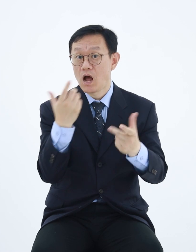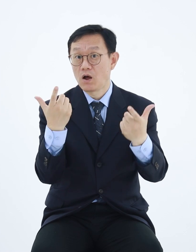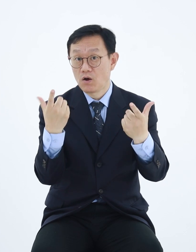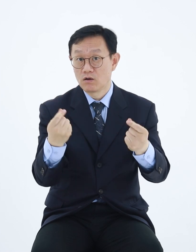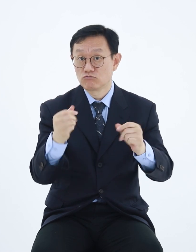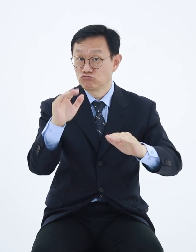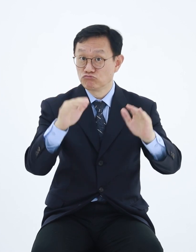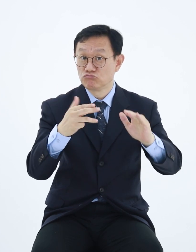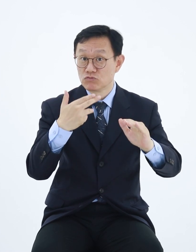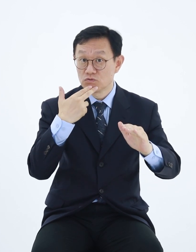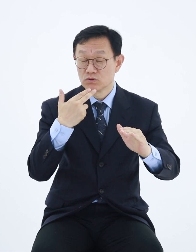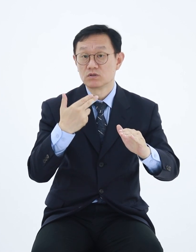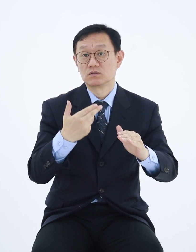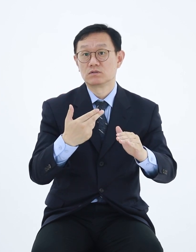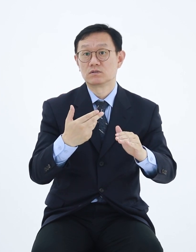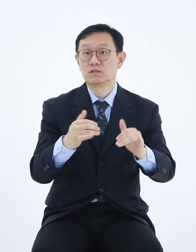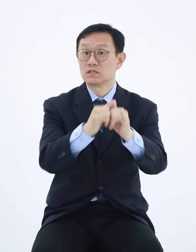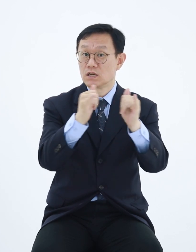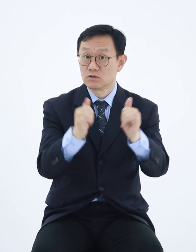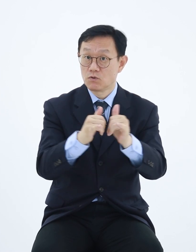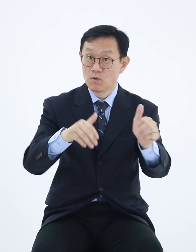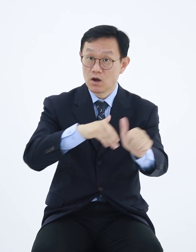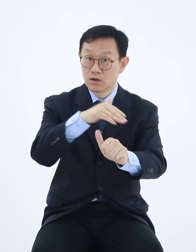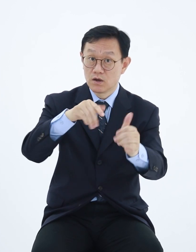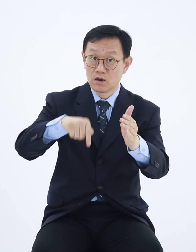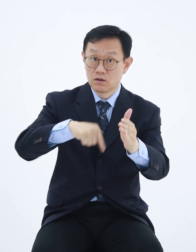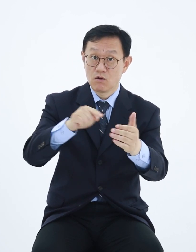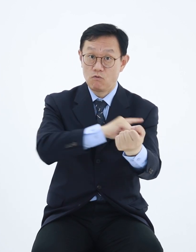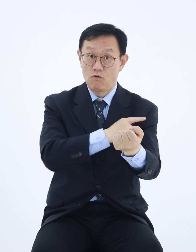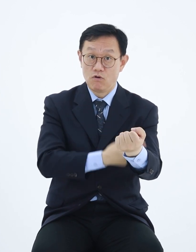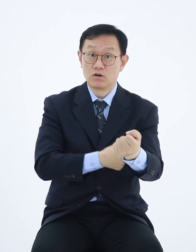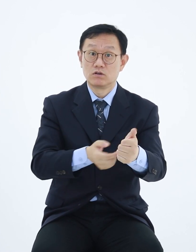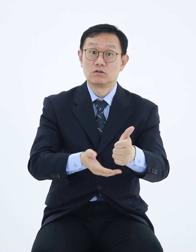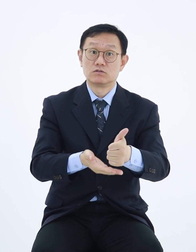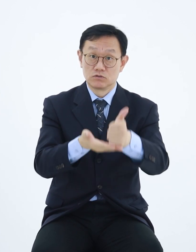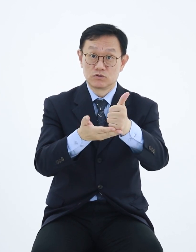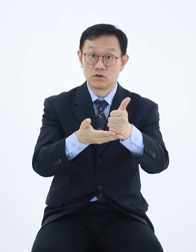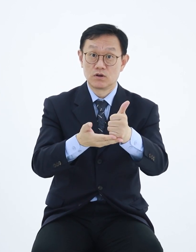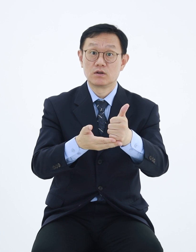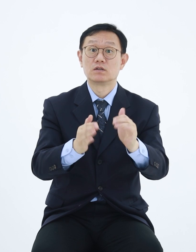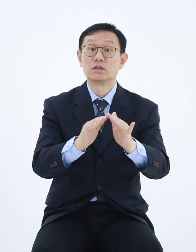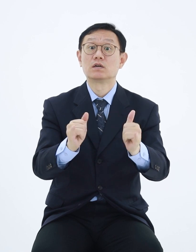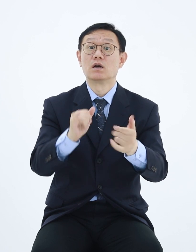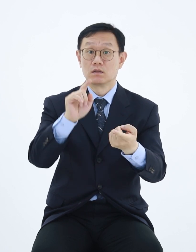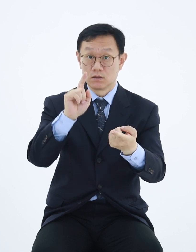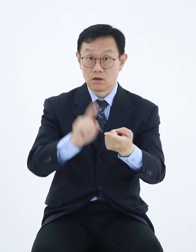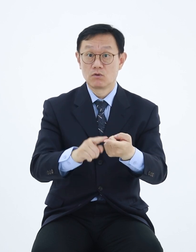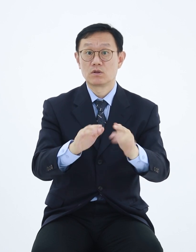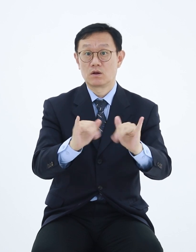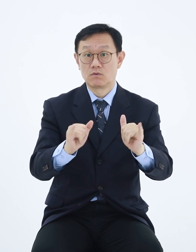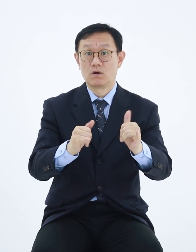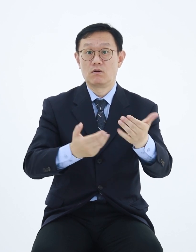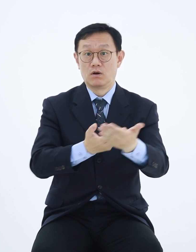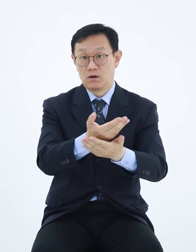없이 물리적, 사회적 환경 속에서 권리와 존엄성을 가진 인간으로서 사람들과 관계를 맺고